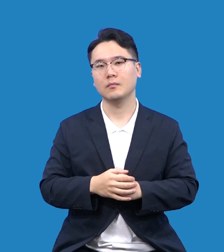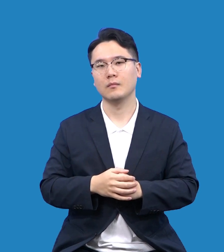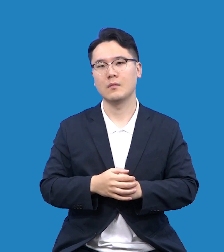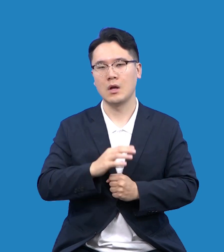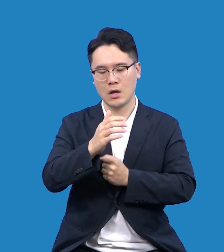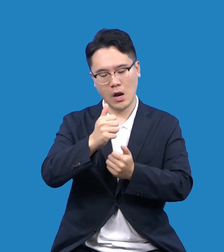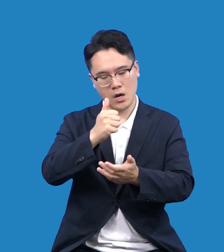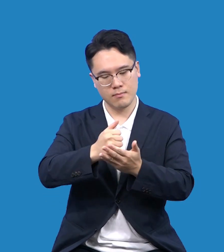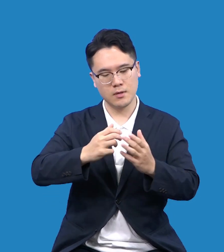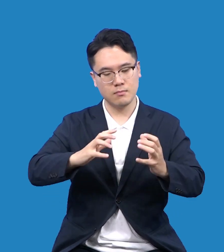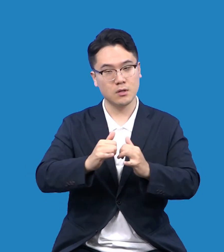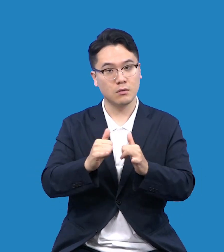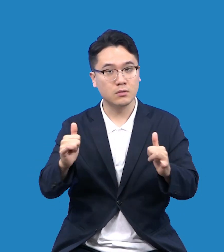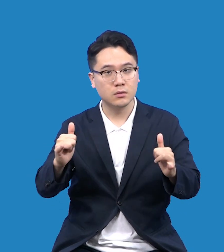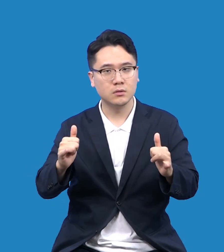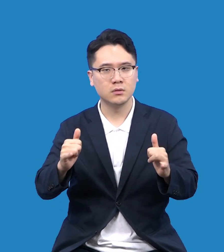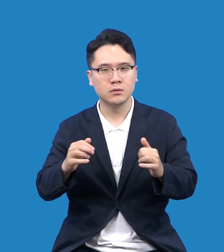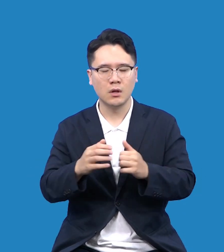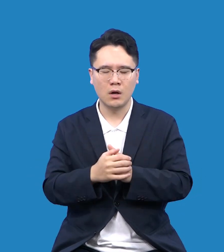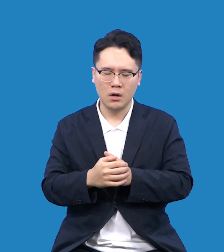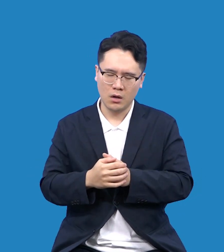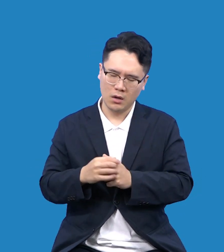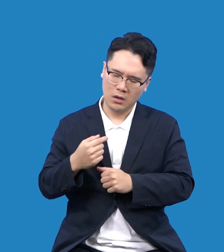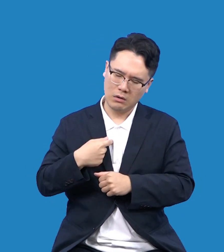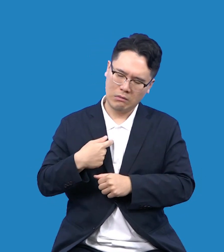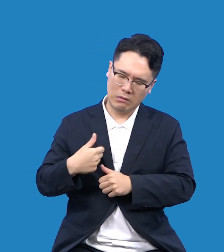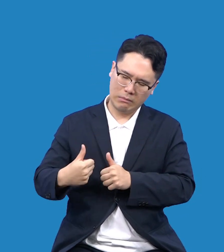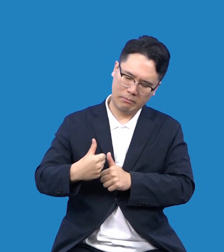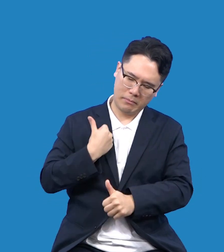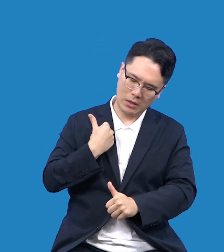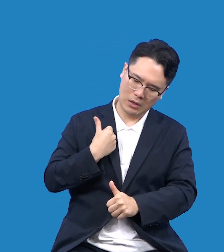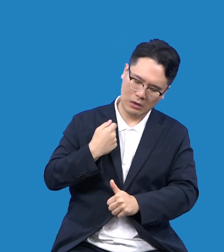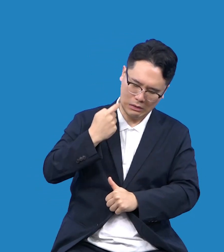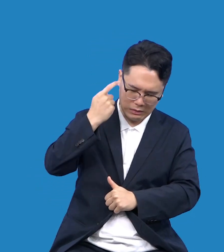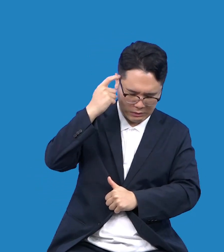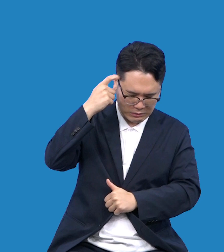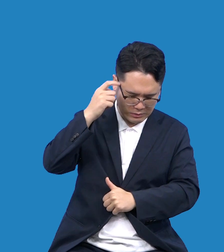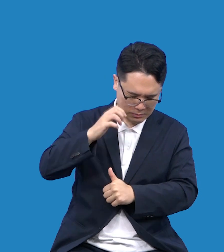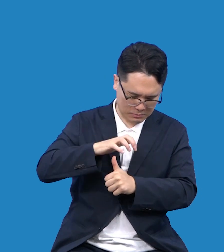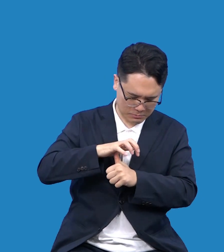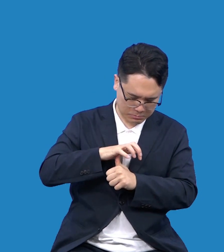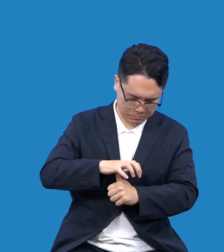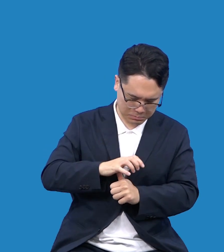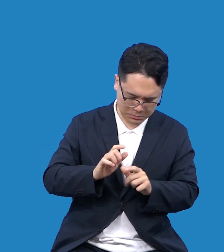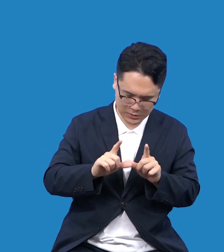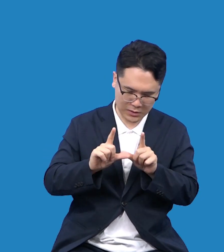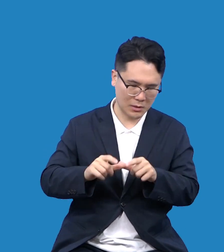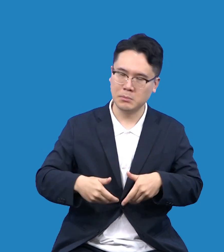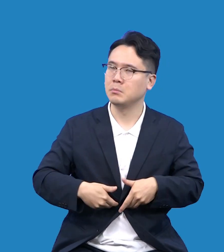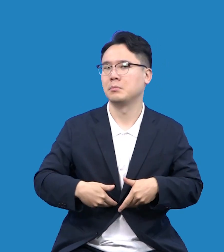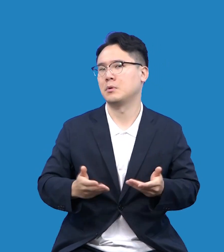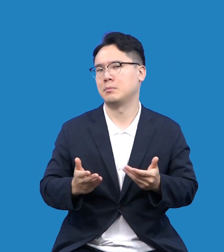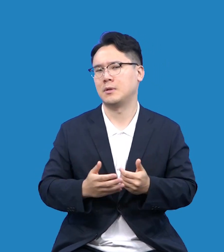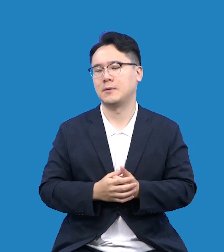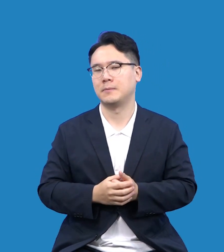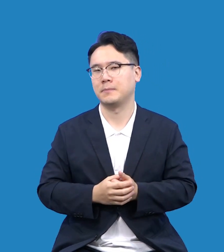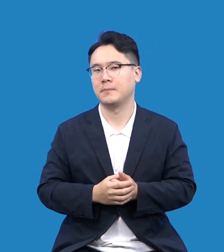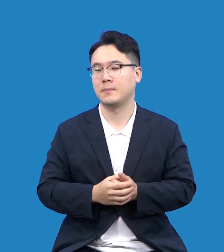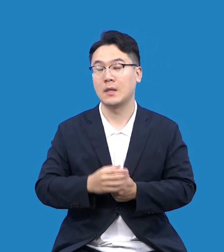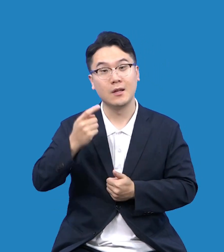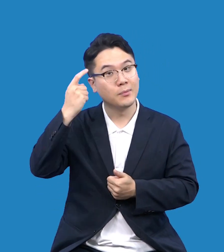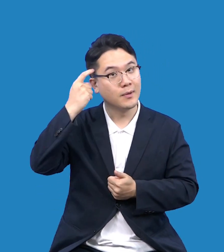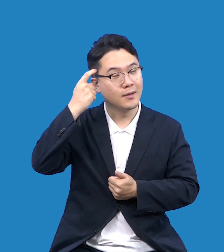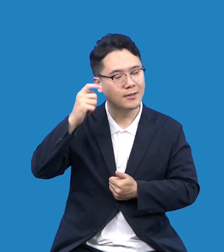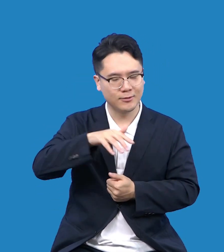결코 패배주의나 패배의식에 사로잡혀 살 필요가 없다는 것입니다. 왜냐하면 우리가 믿고